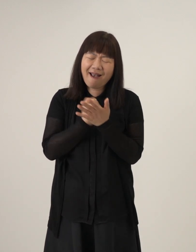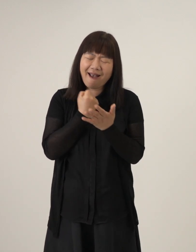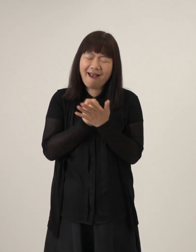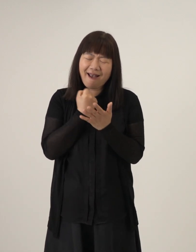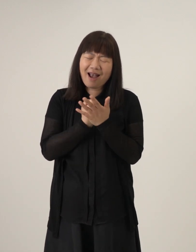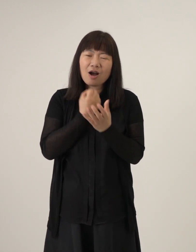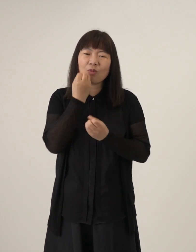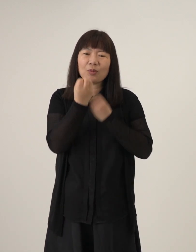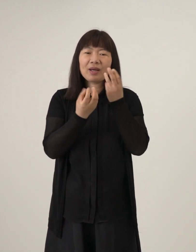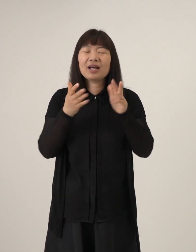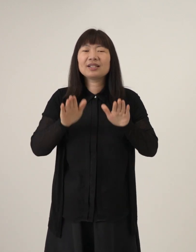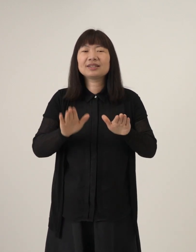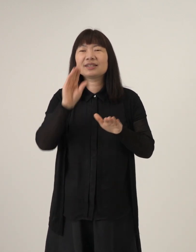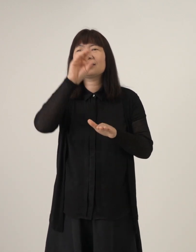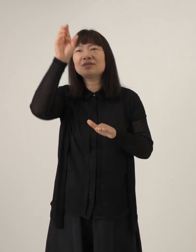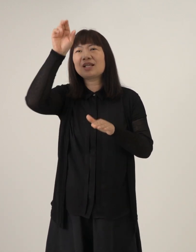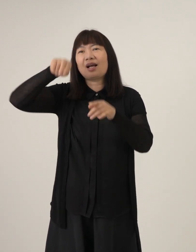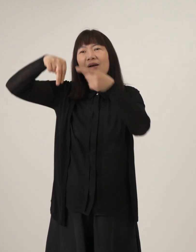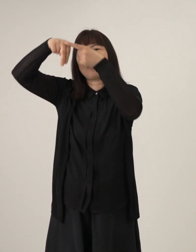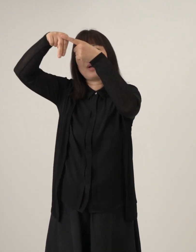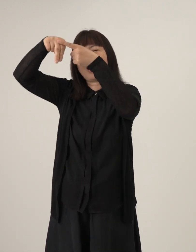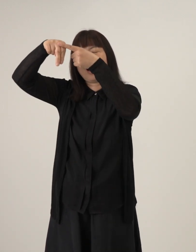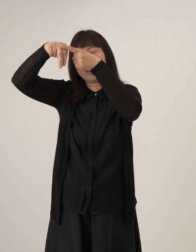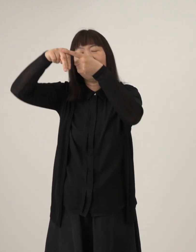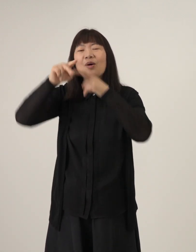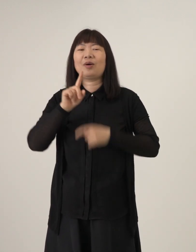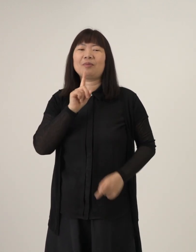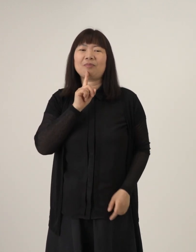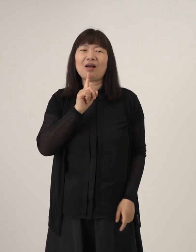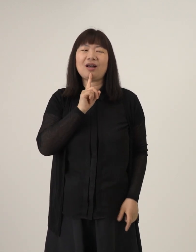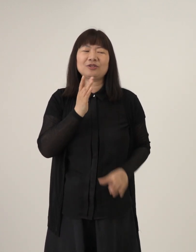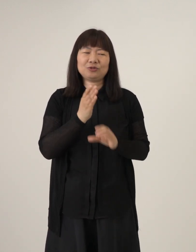겁니다. 그 불길한 나무 위에서.